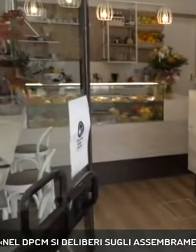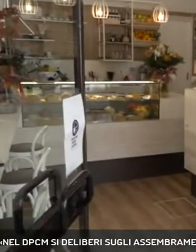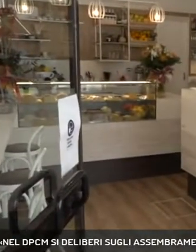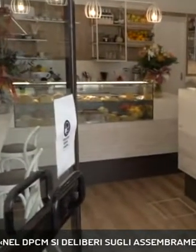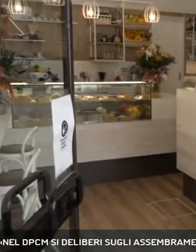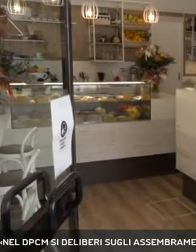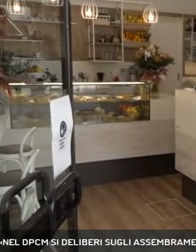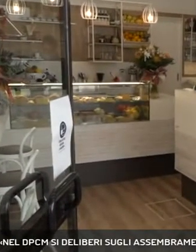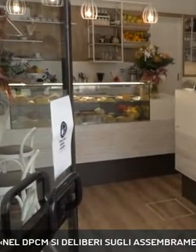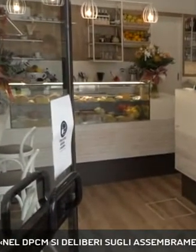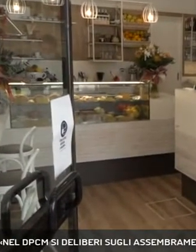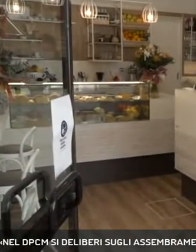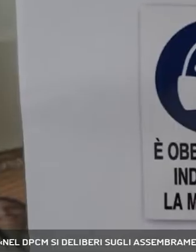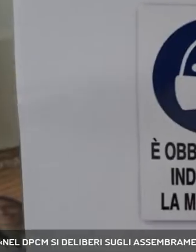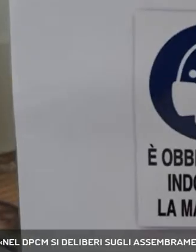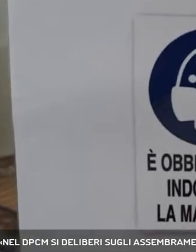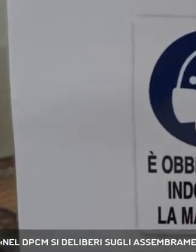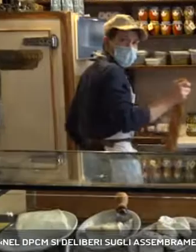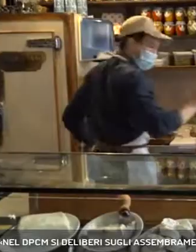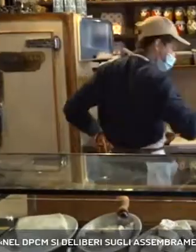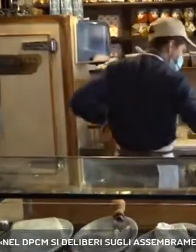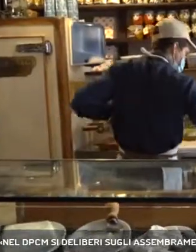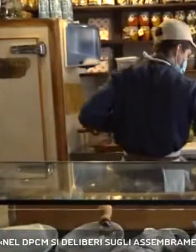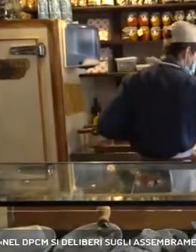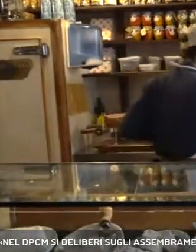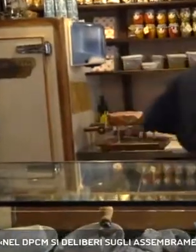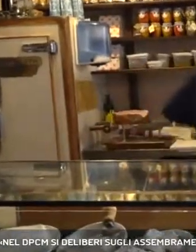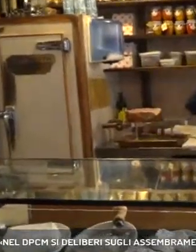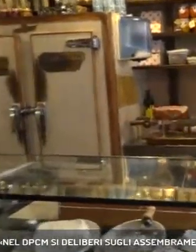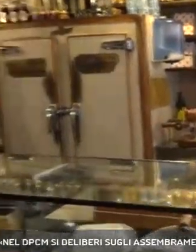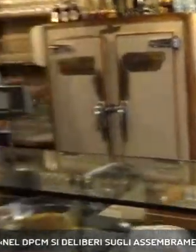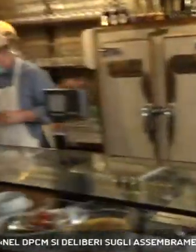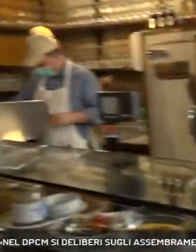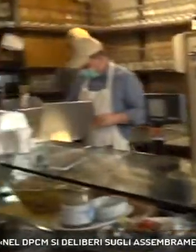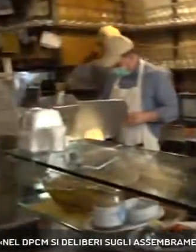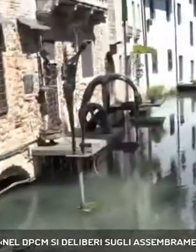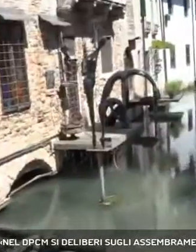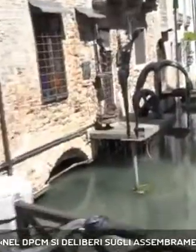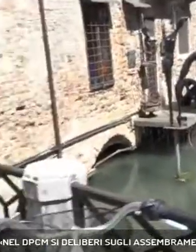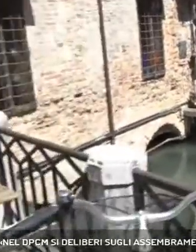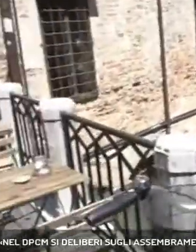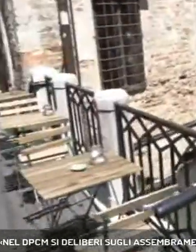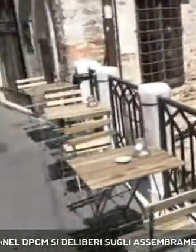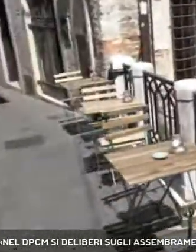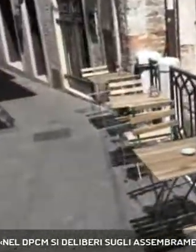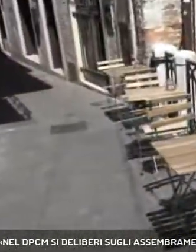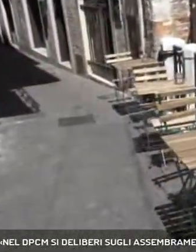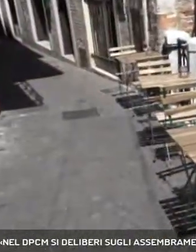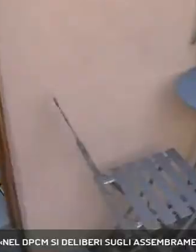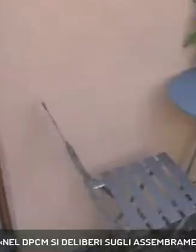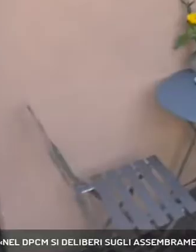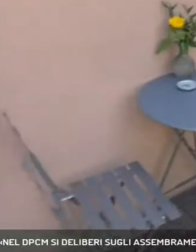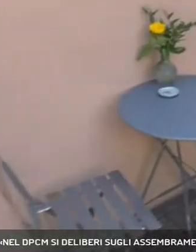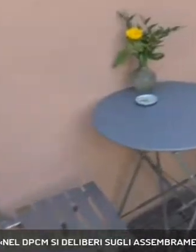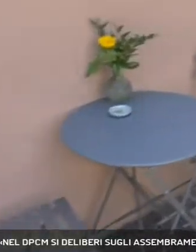ristori al veneto dovrebbero spettare 19 milioni dei 250 previsti per attività penalizzate dalle ordinanze regionali siano una certezza